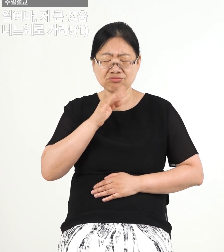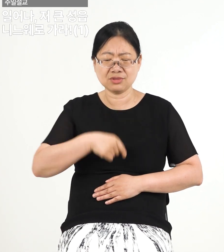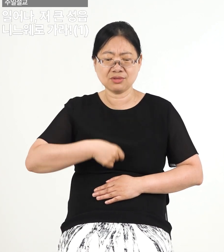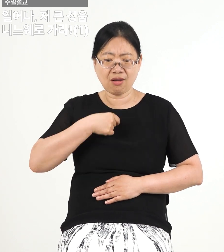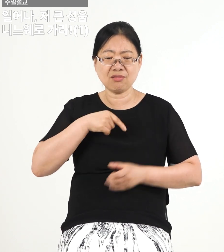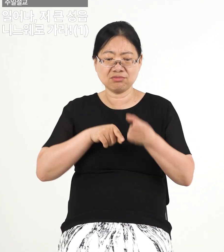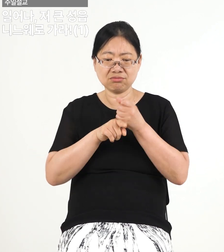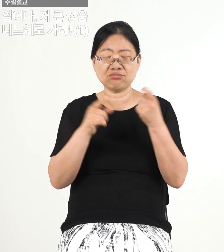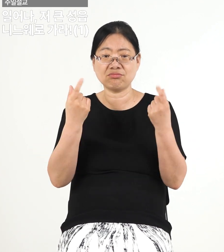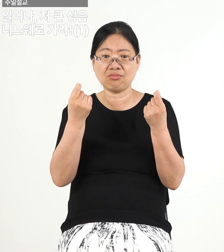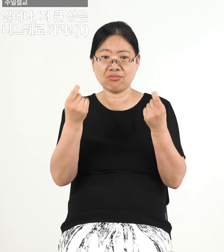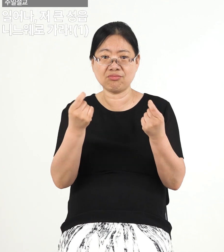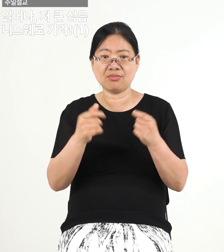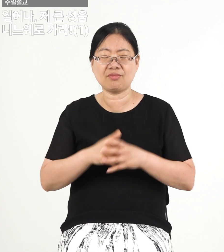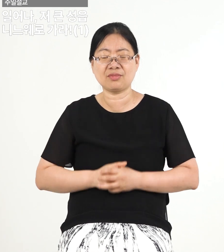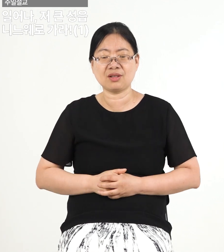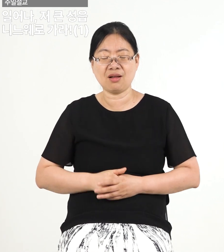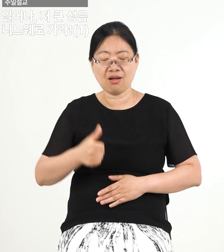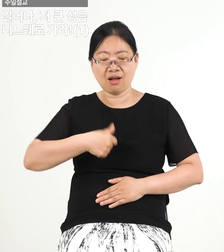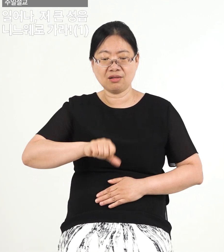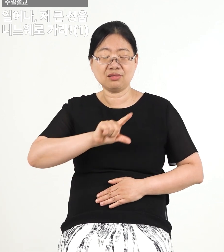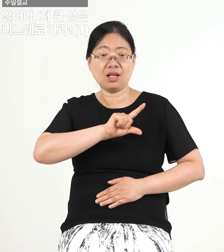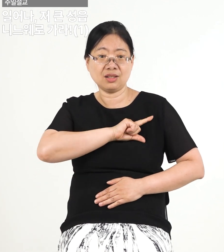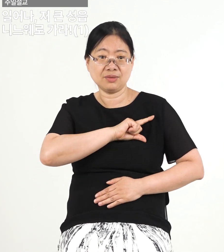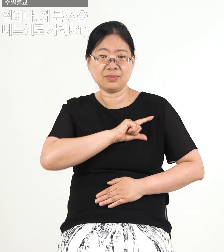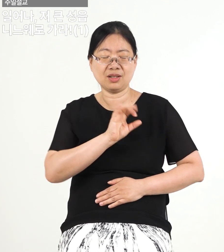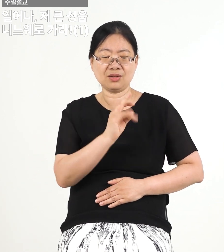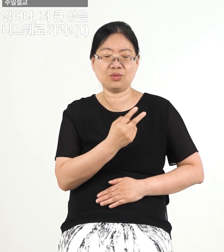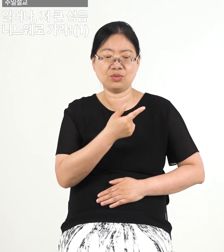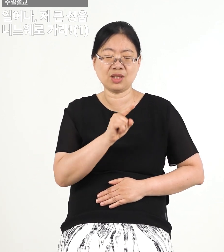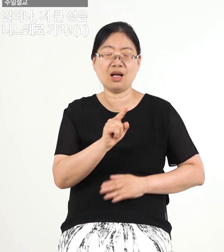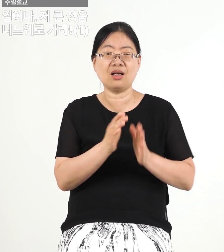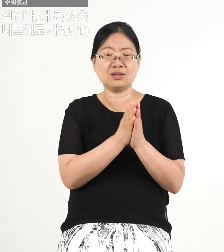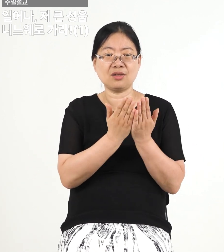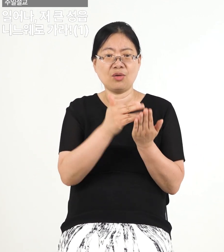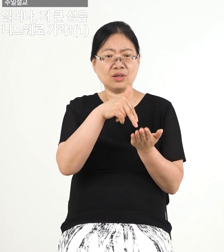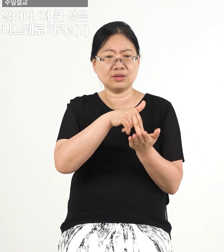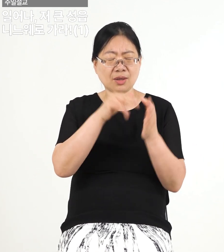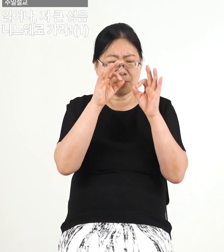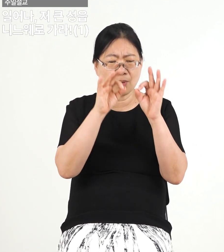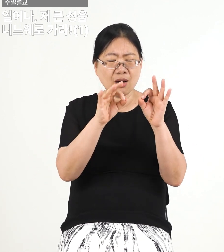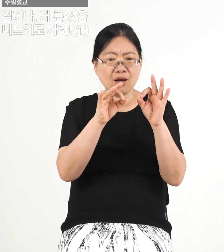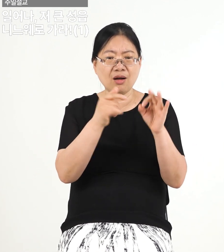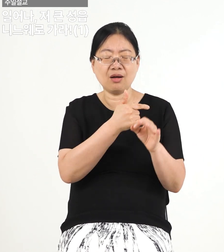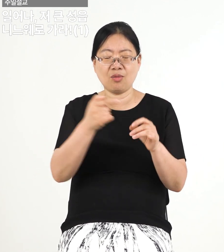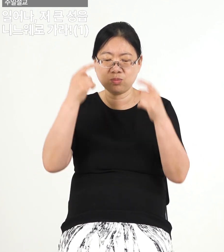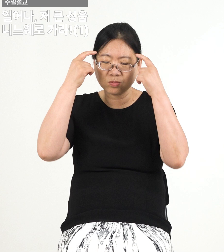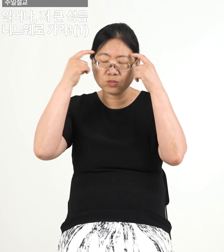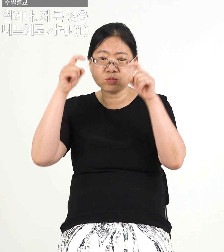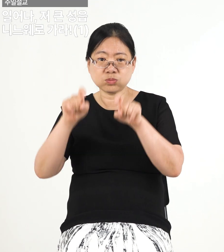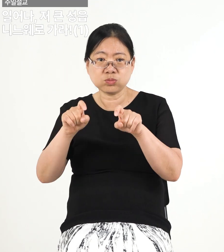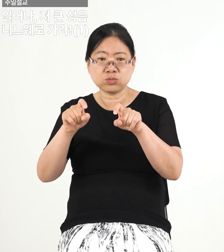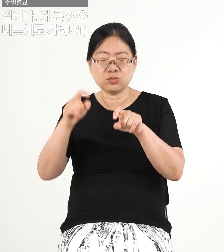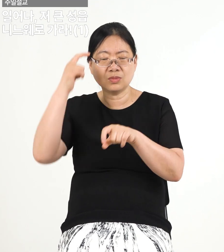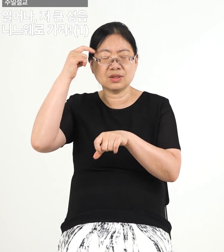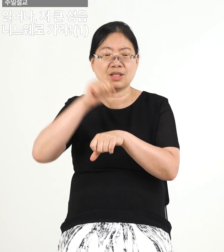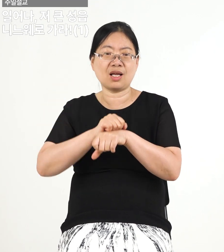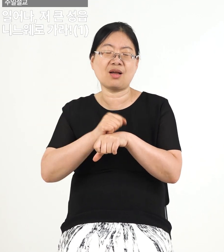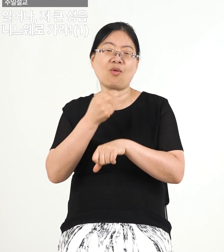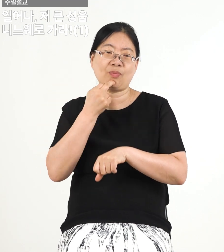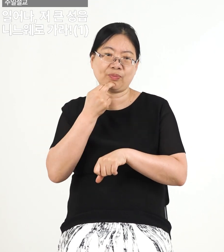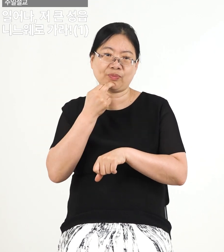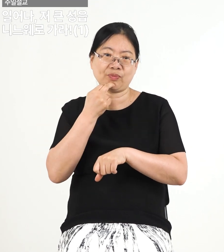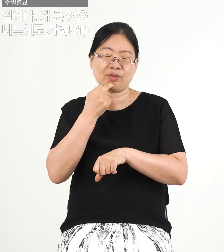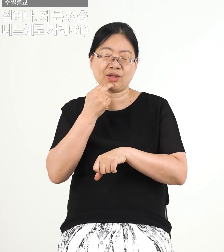진실이라는 뜻인데 아들의 이름은 요나서 맥락에서는 매우 어리석고 지혜가